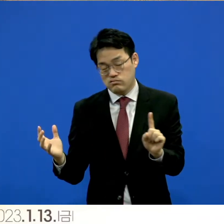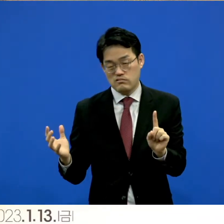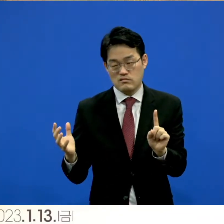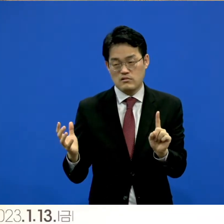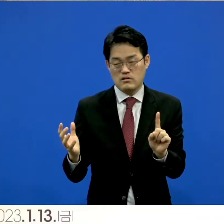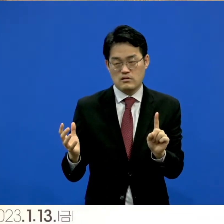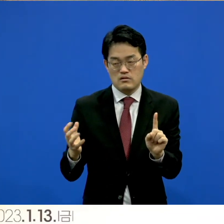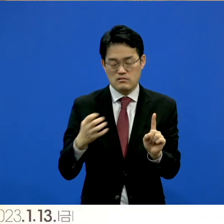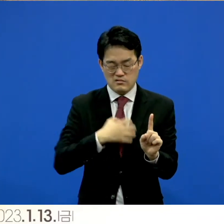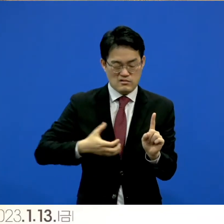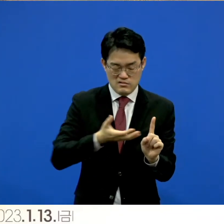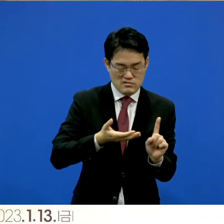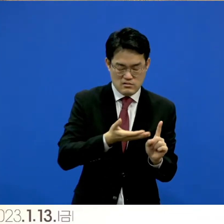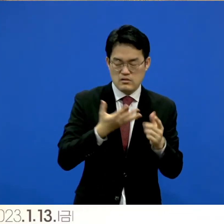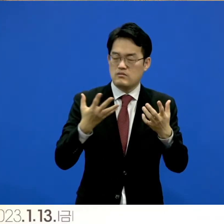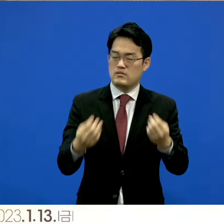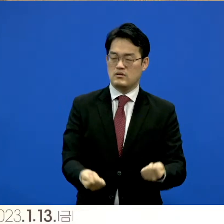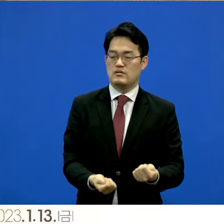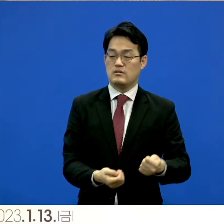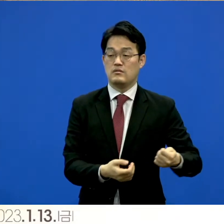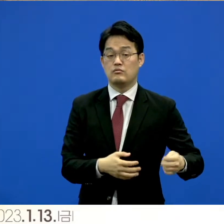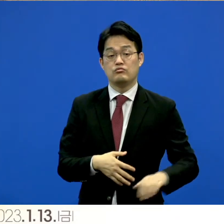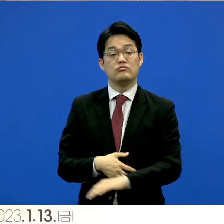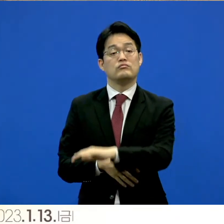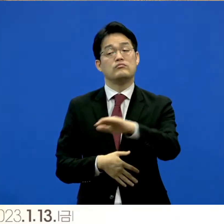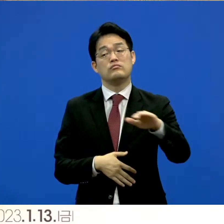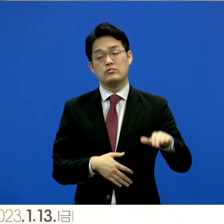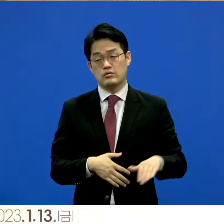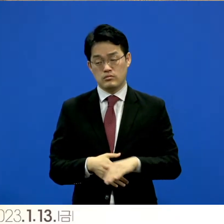우리도 모르게 다른 사람을 배제하며 삽니다.